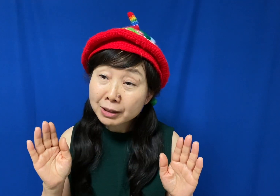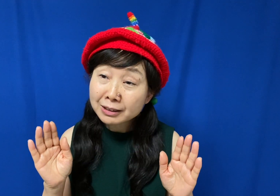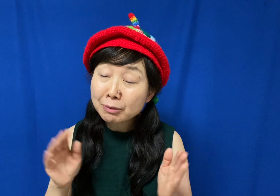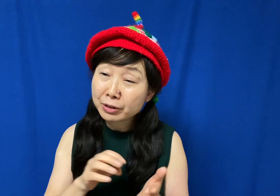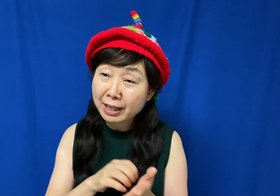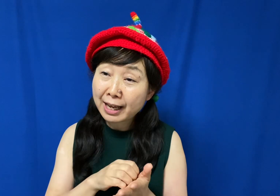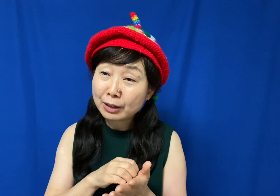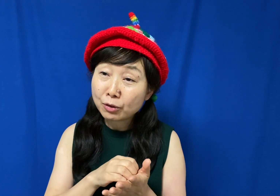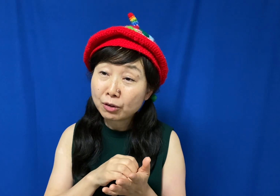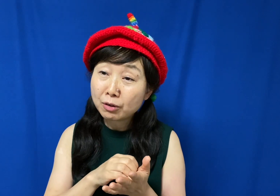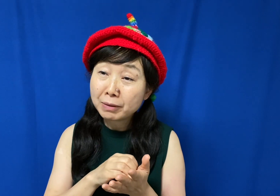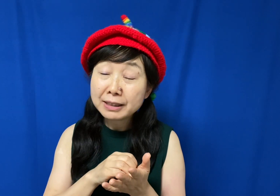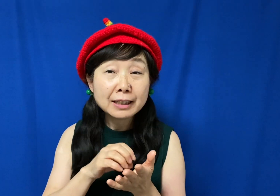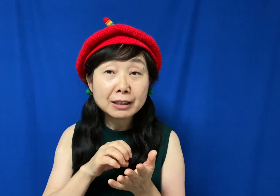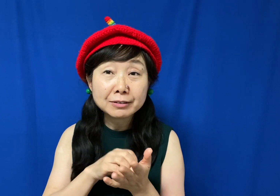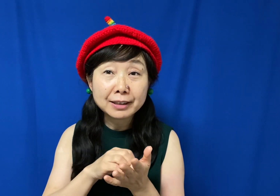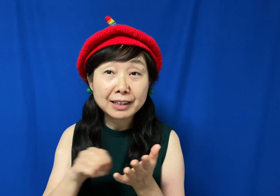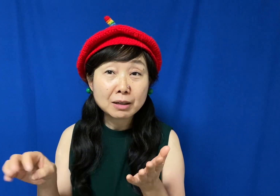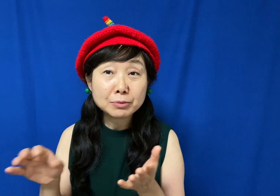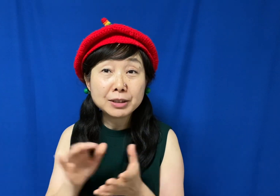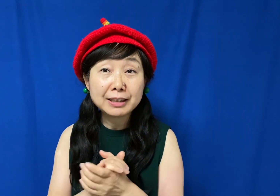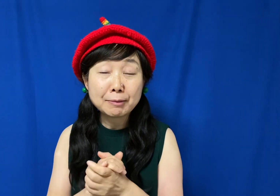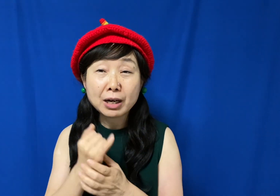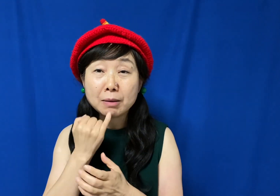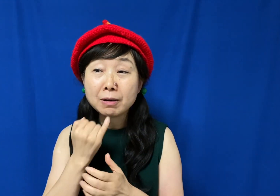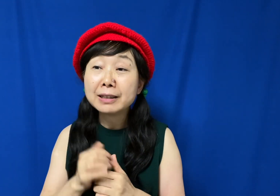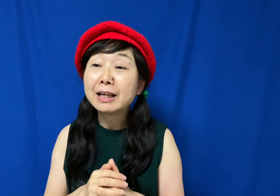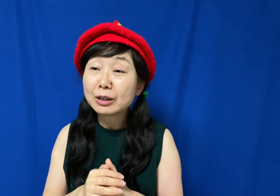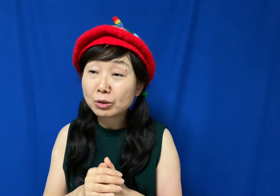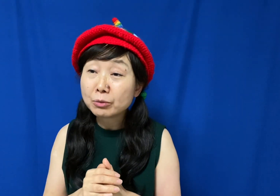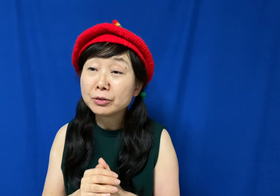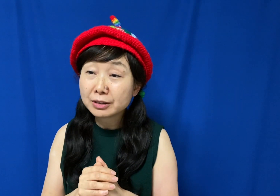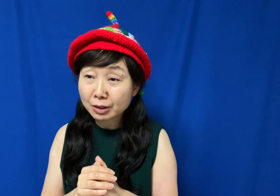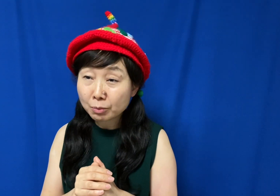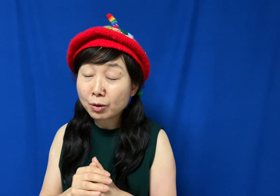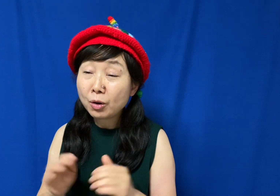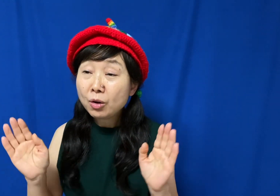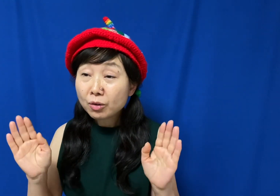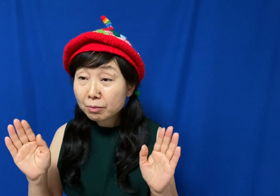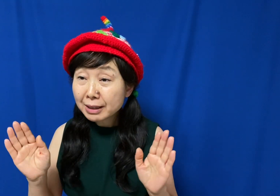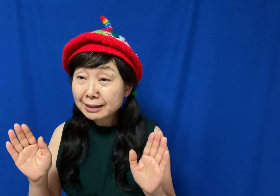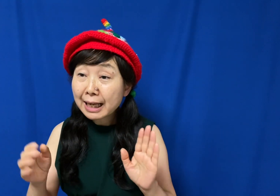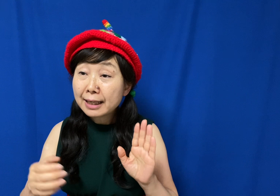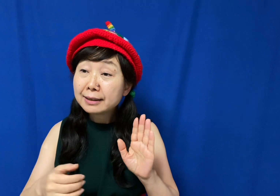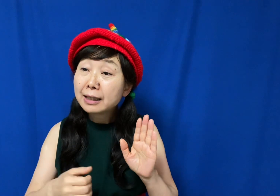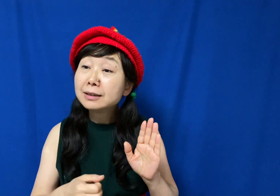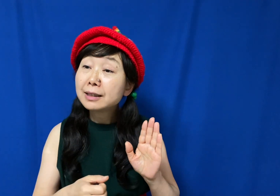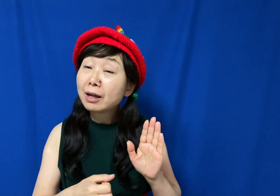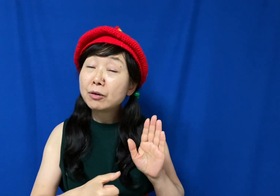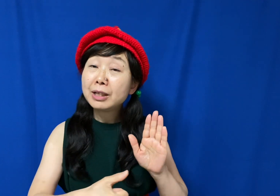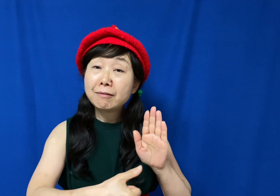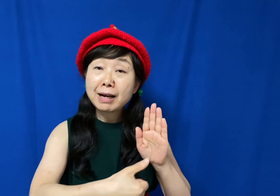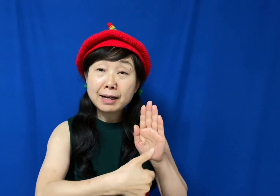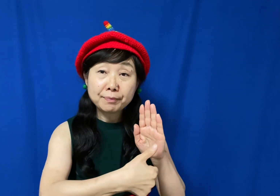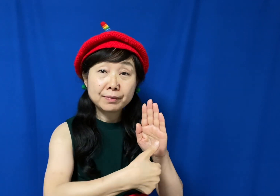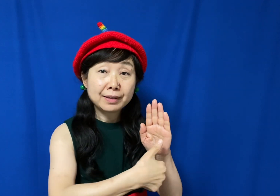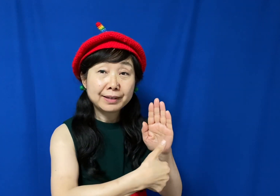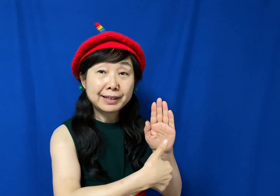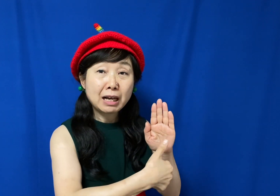小松菜もね、間に合わなくなって省いても構わないかと思うんですけども、小松菜、名付け親は名